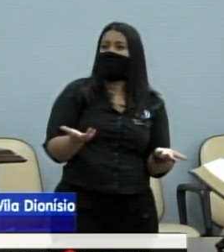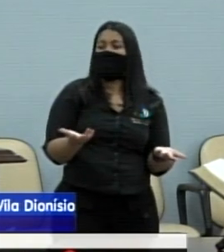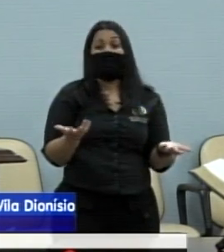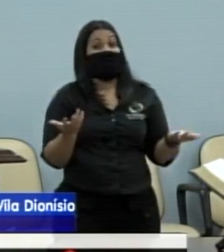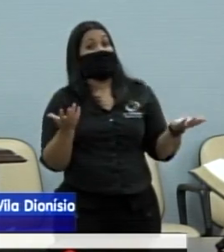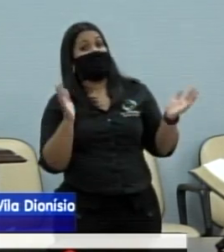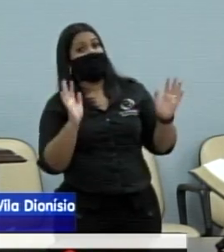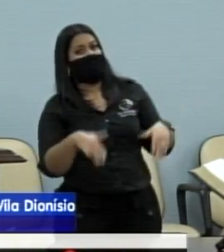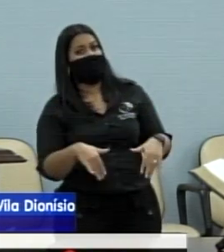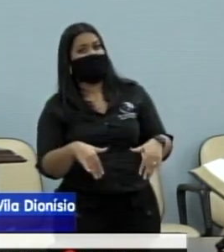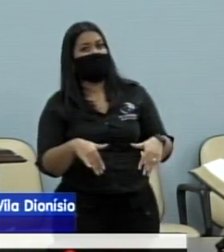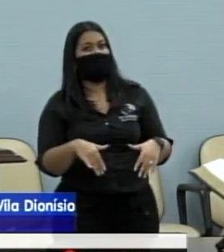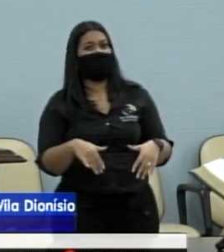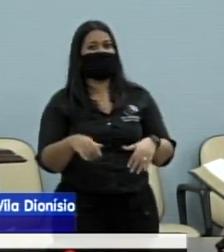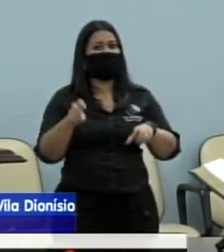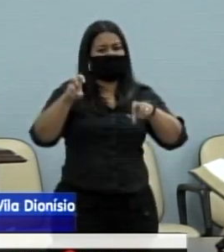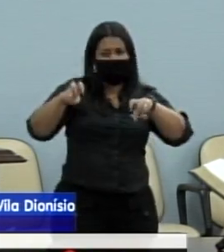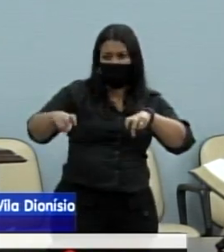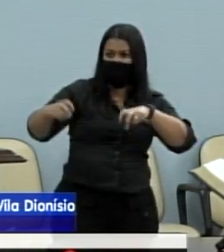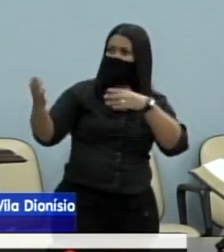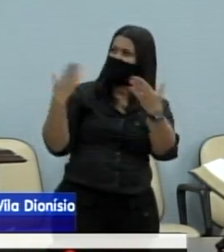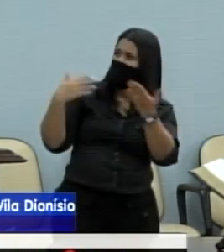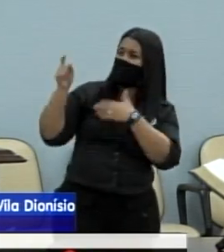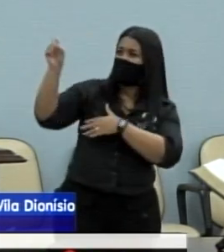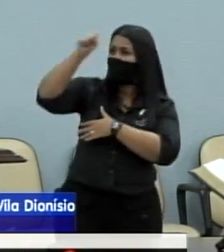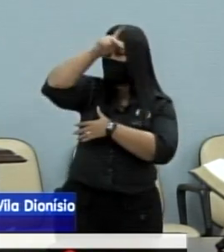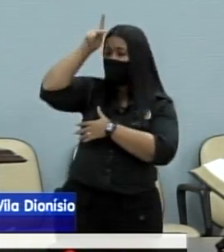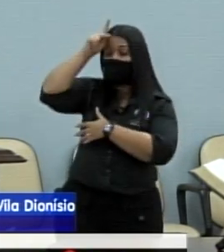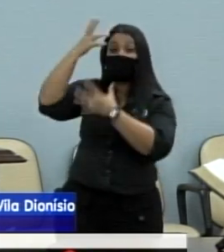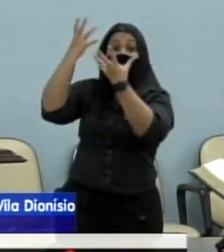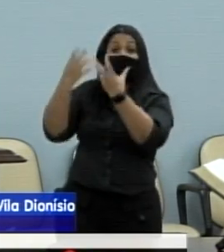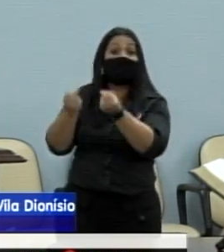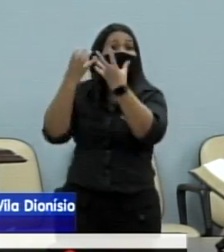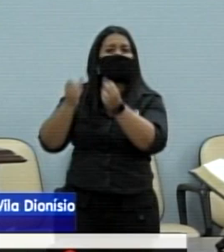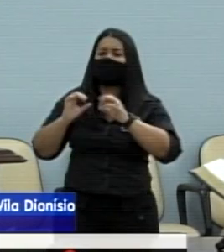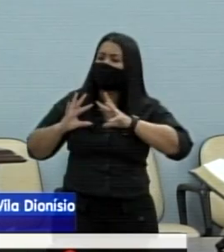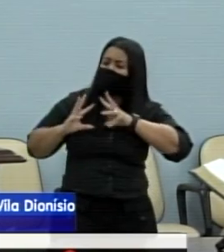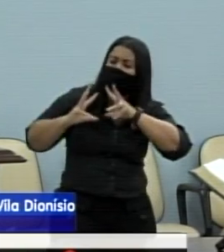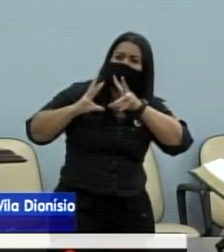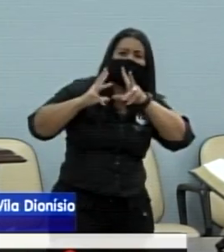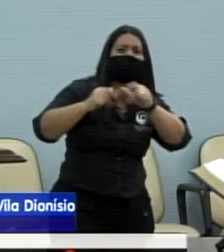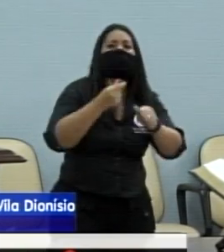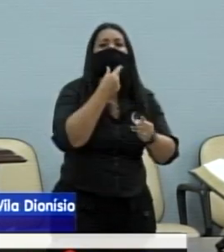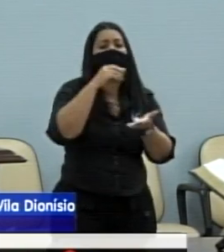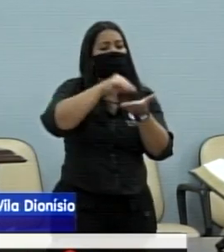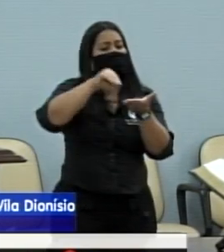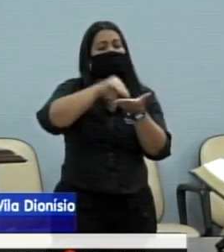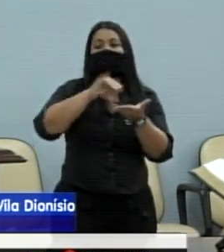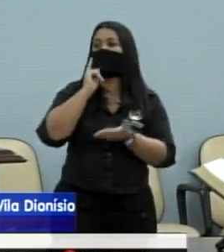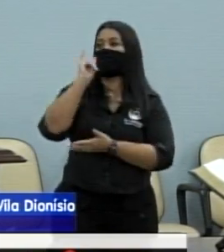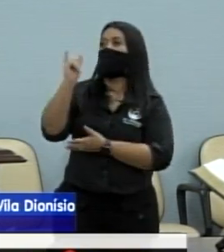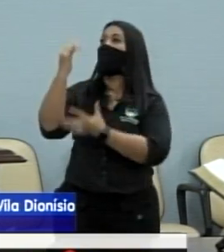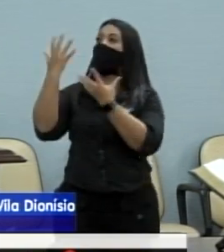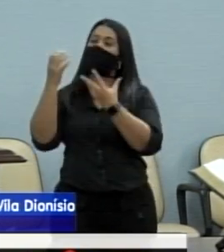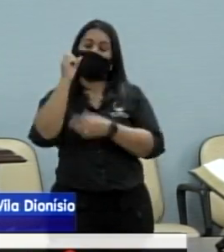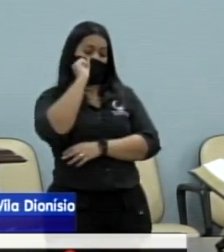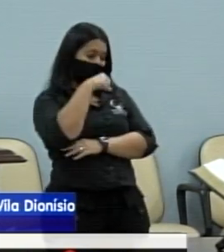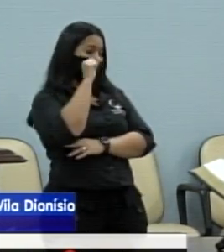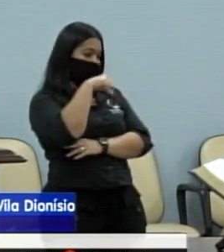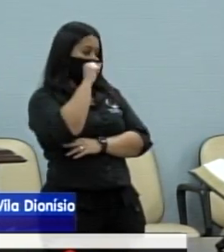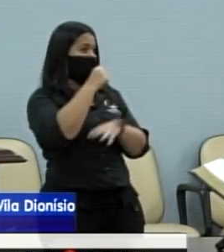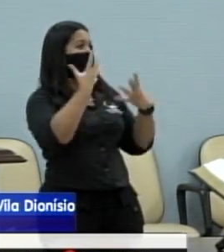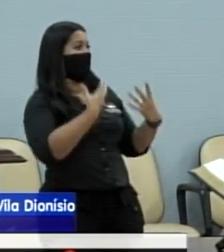Agora, eu gostaria de lembrar que o prefeito Edinho Araújo assina embaixo de todas as decisões do senhor Aldenes e da Vigilância